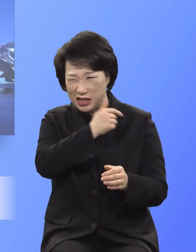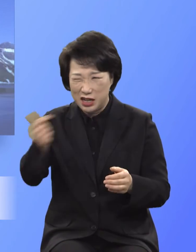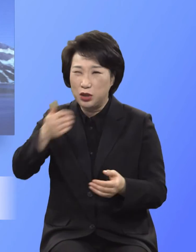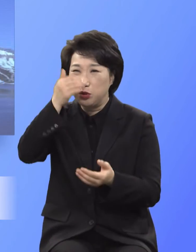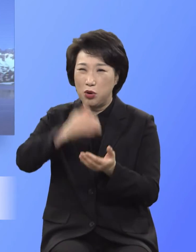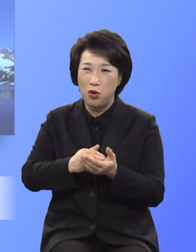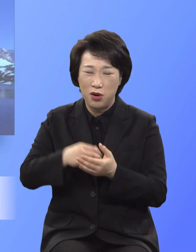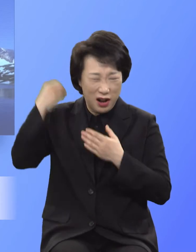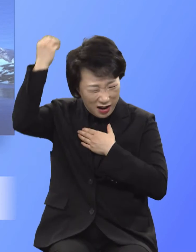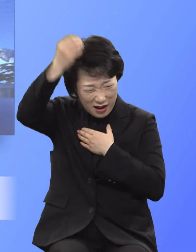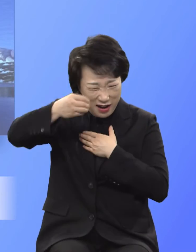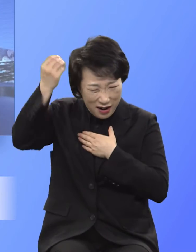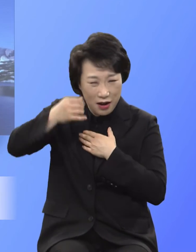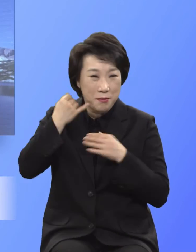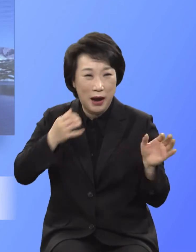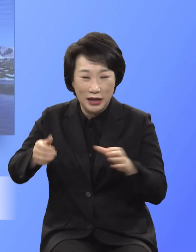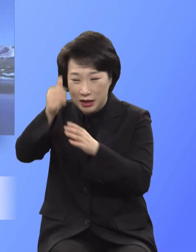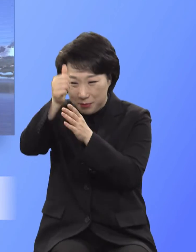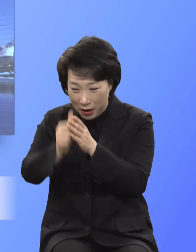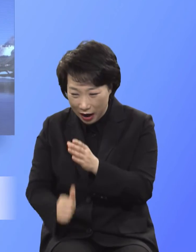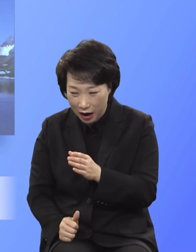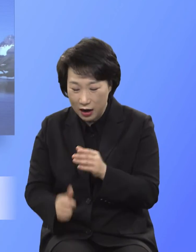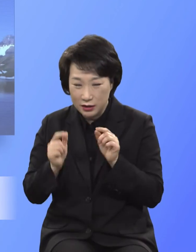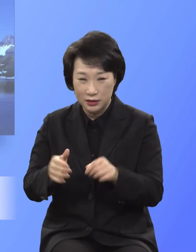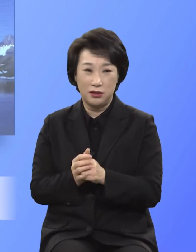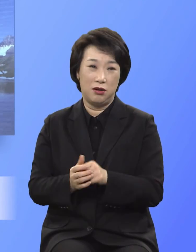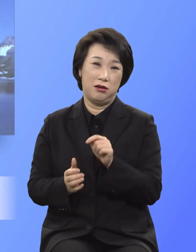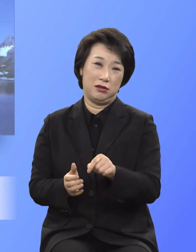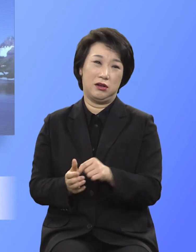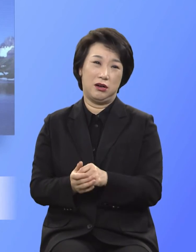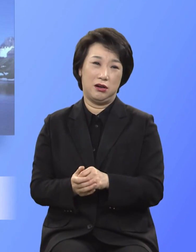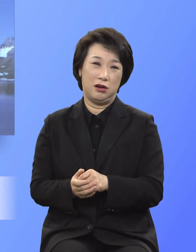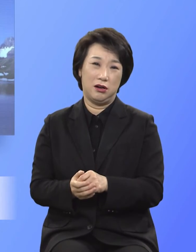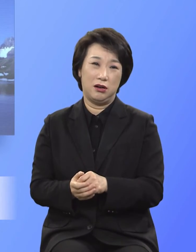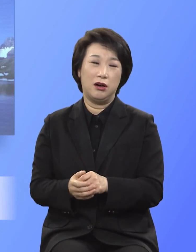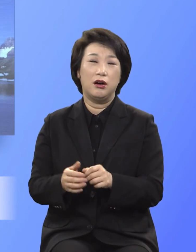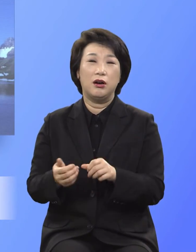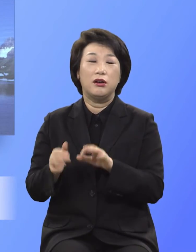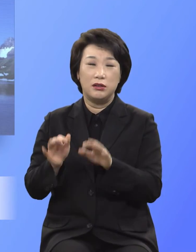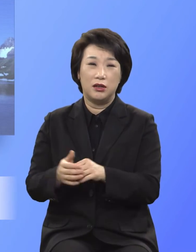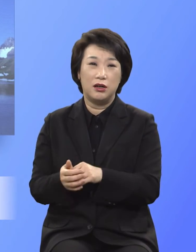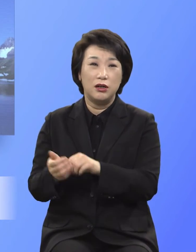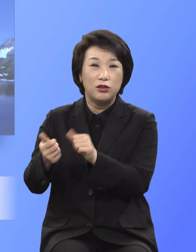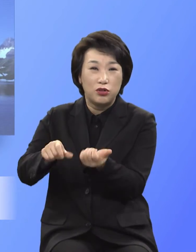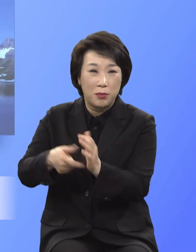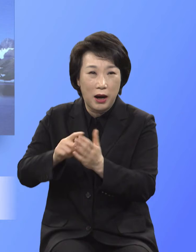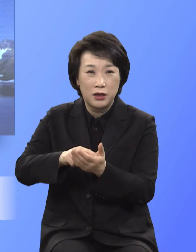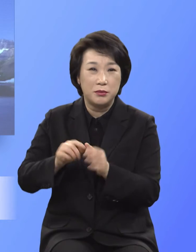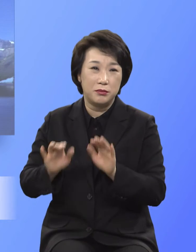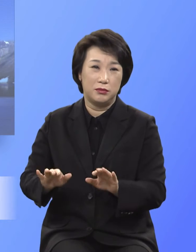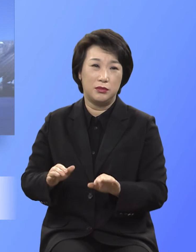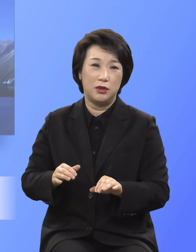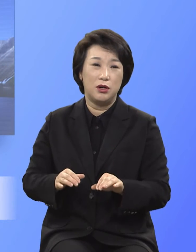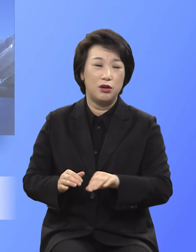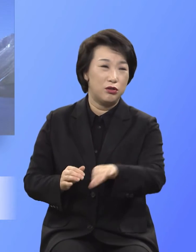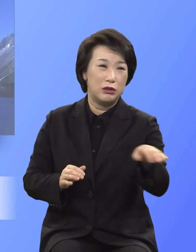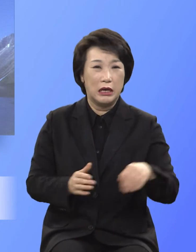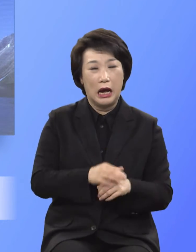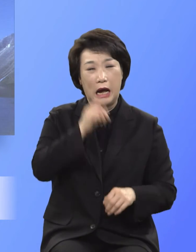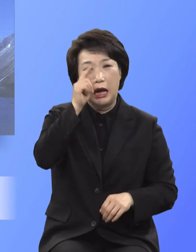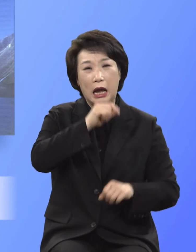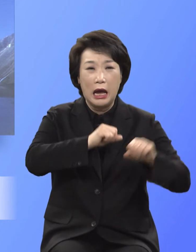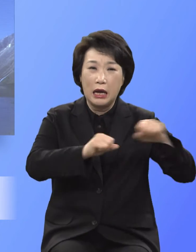목에 걸고 바다에 빠뜨려 죽일 만큼이나 그만큼